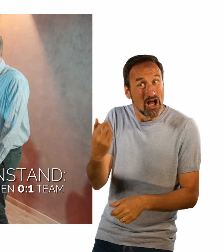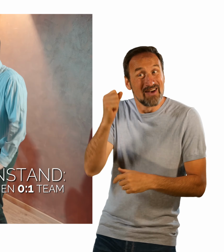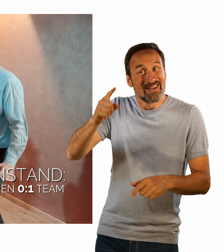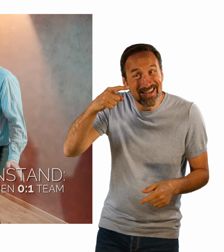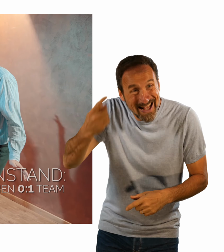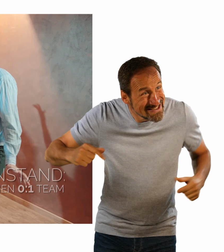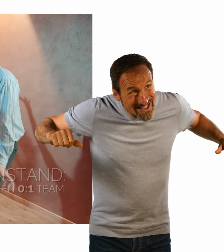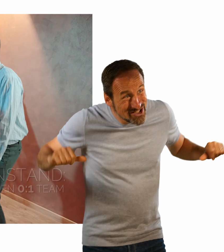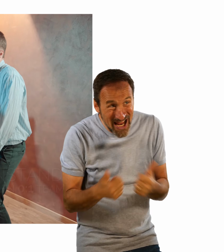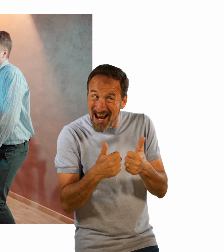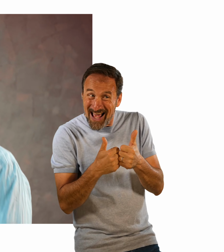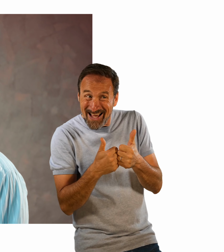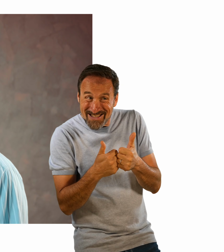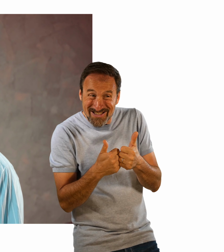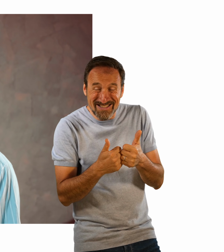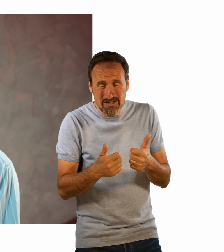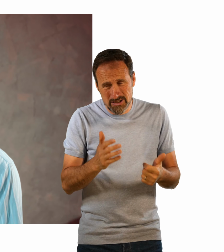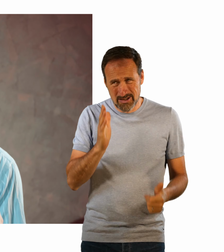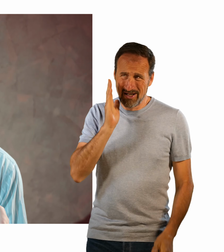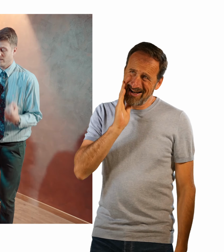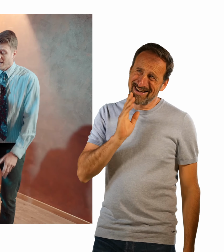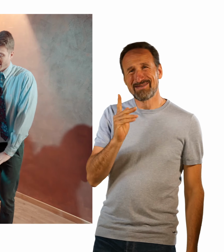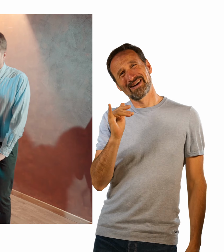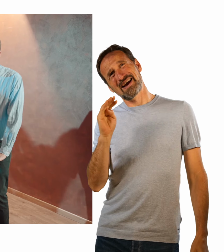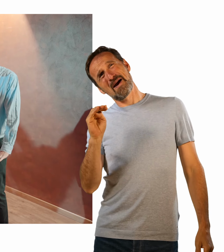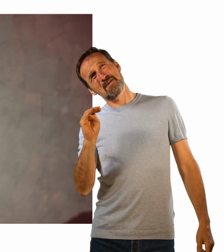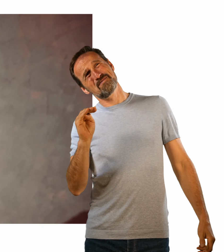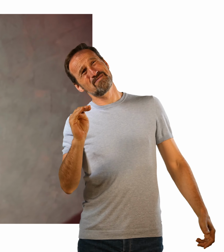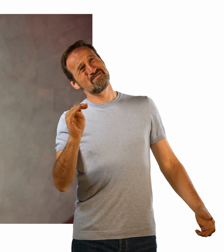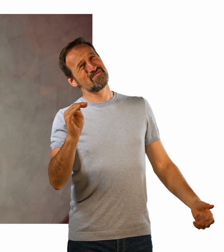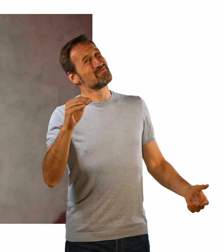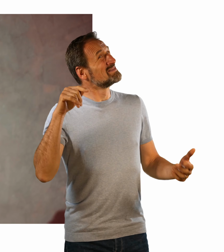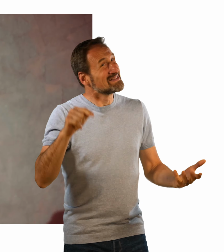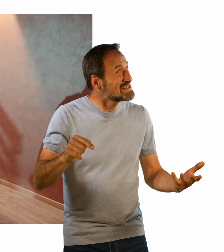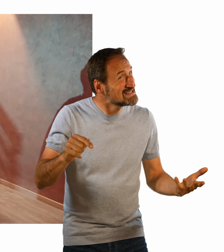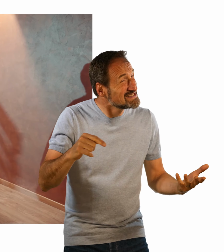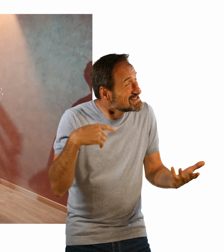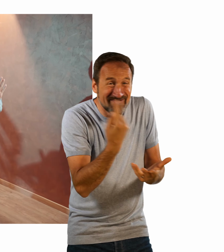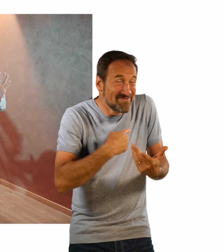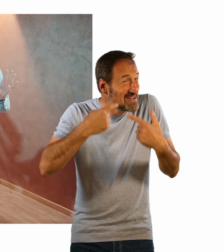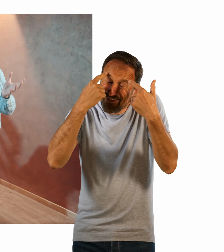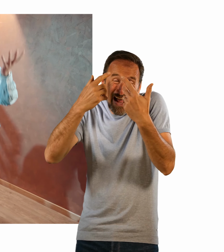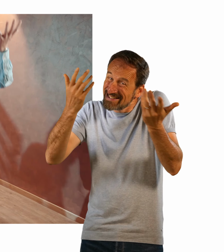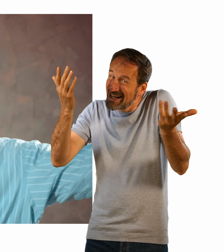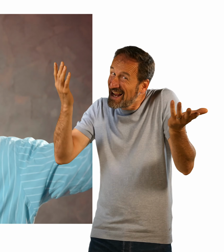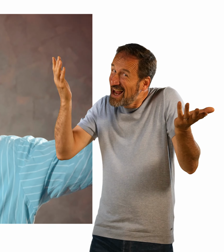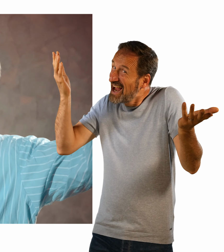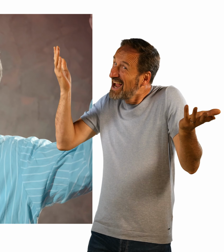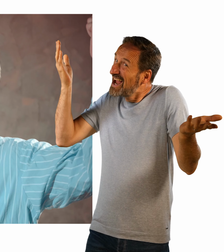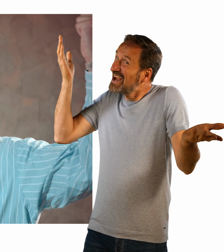Challenge. Liebe Kim, das steht in den